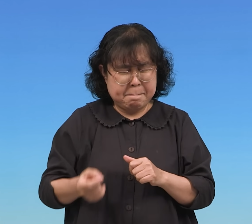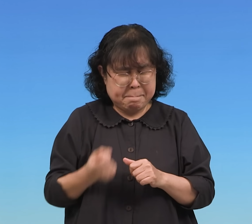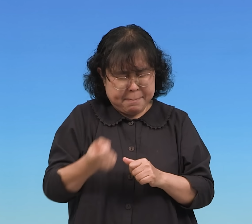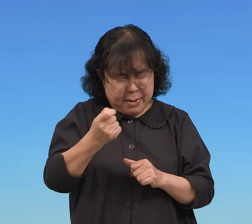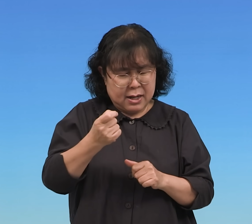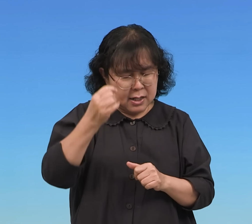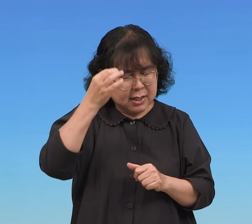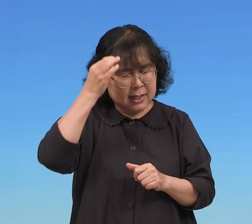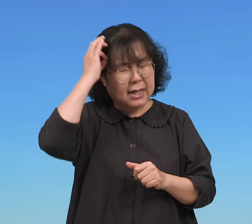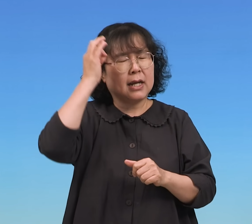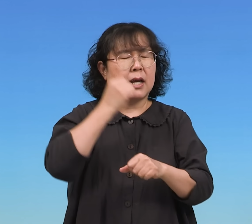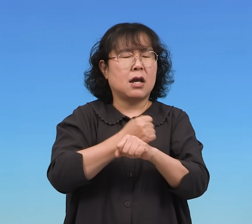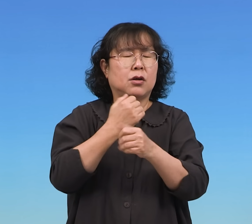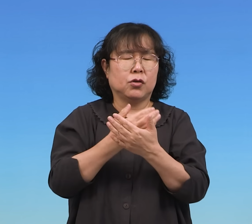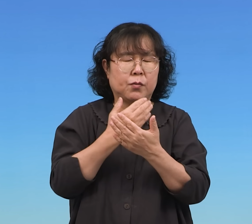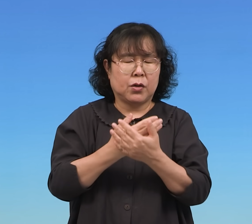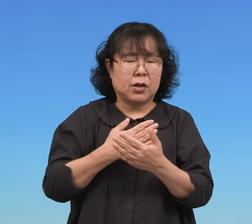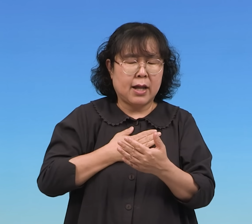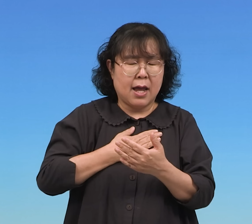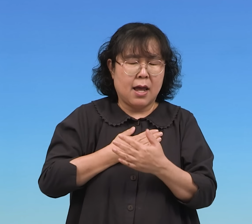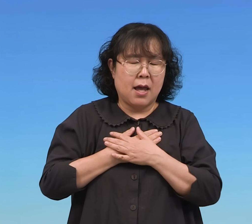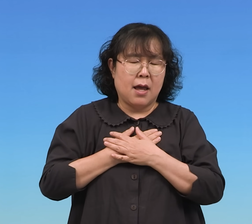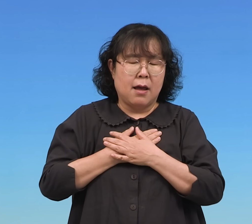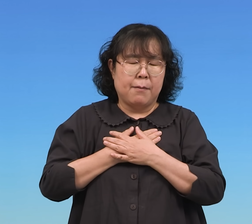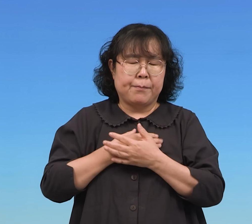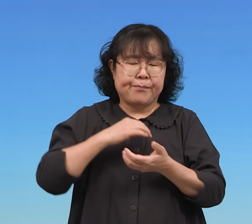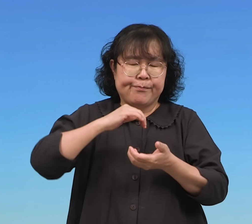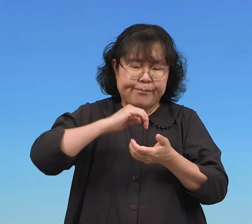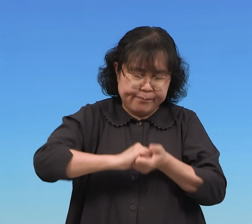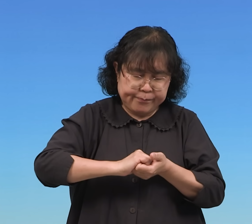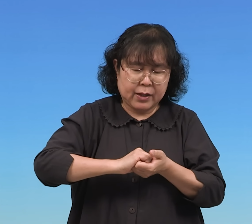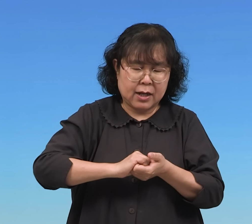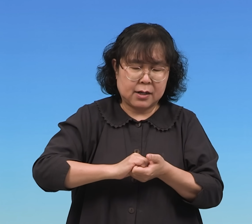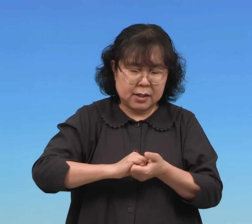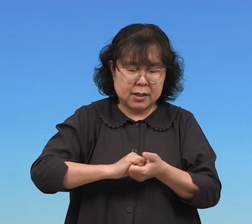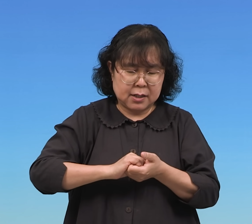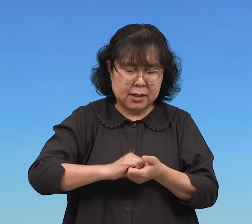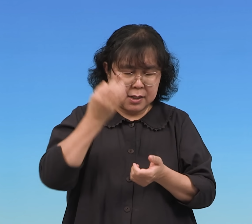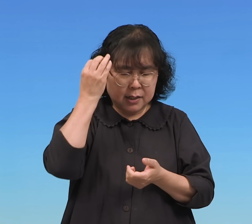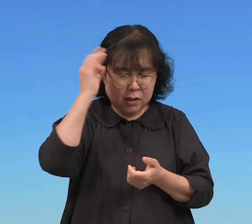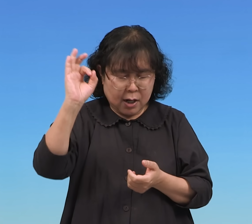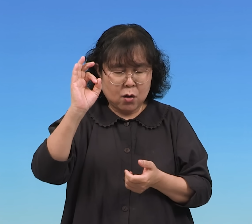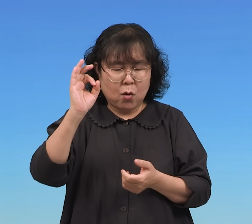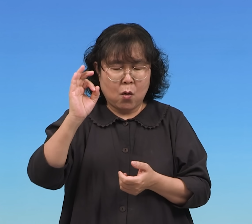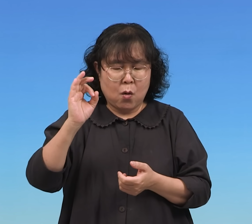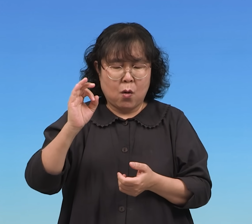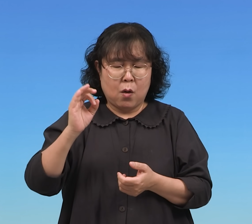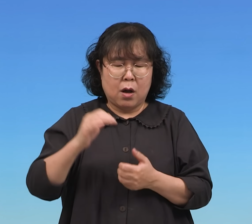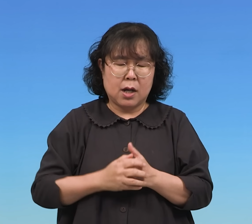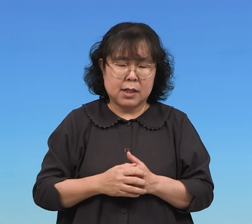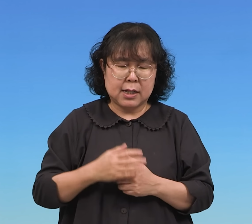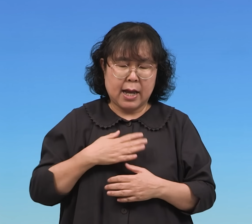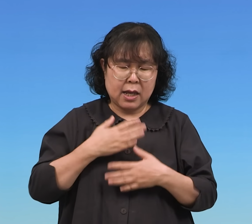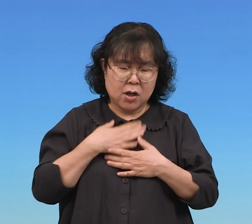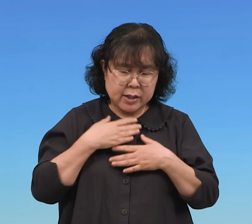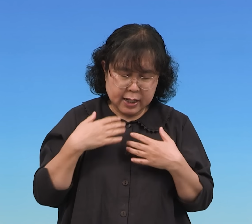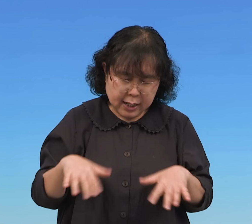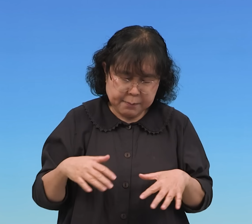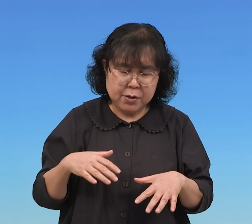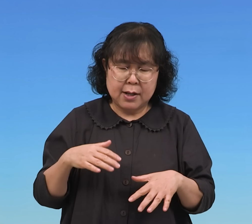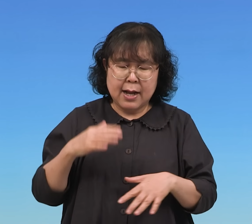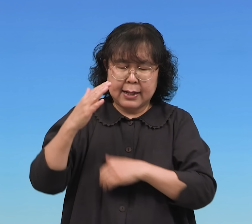깨닫기를 원합니다. 내 한계 상황을 인정하고 그 초라함을 절대자 하나님을 만나는 재료가